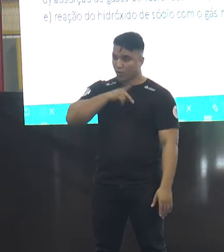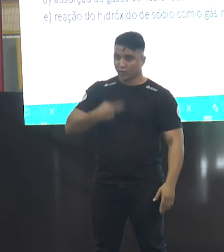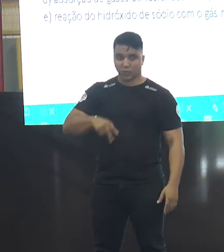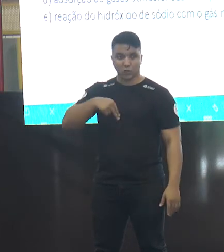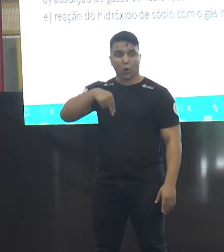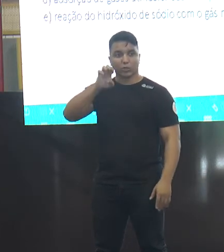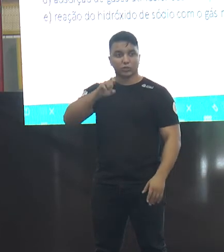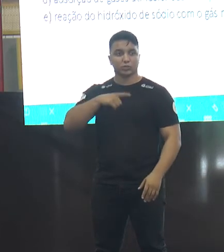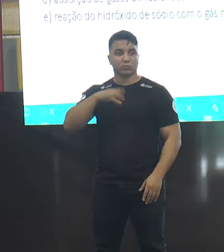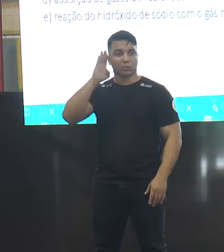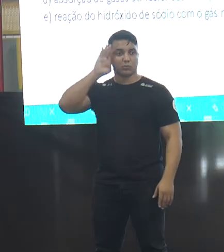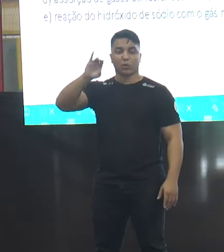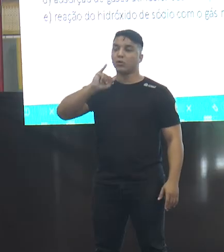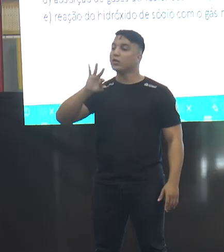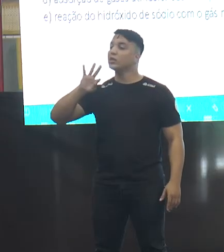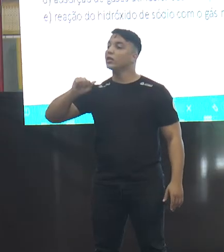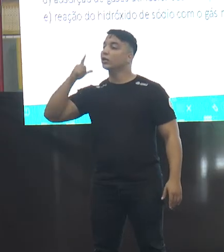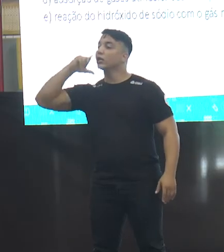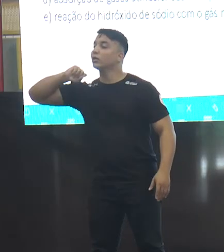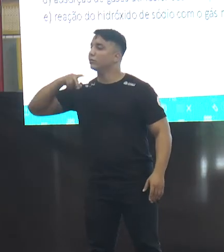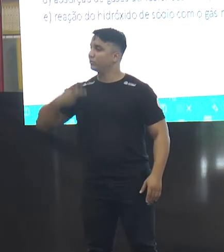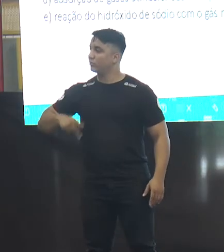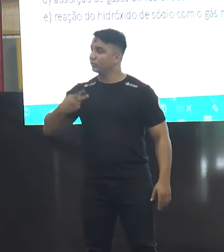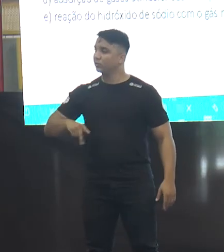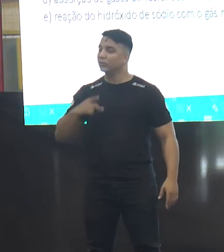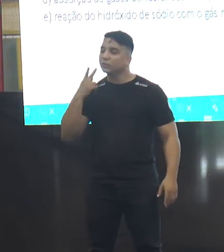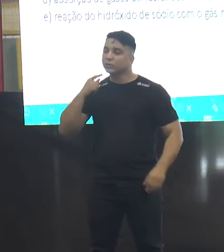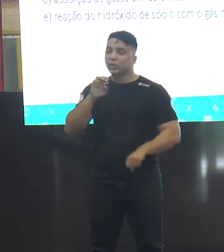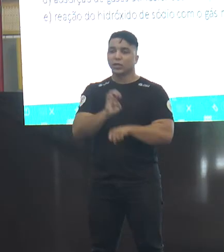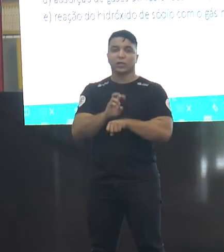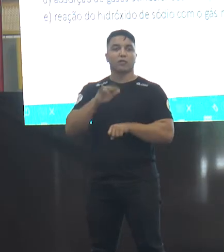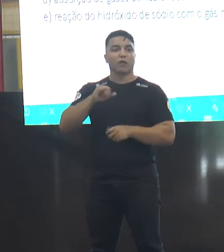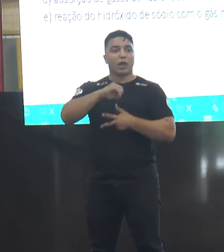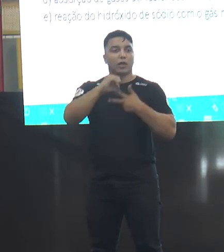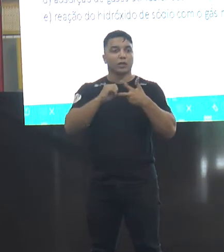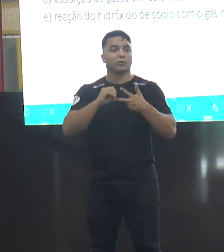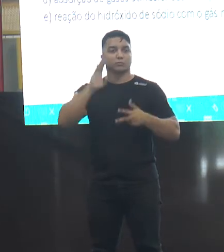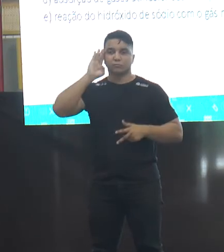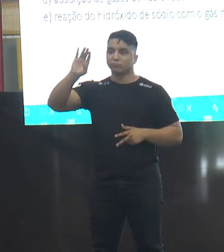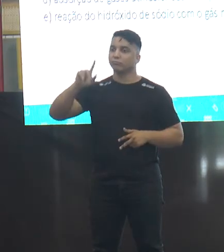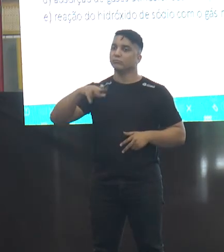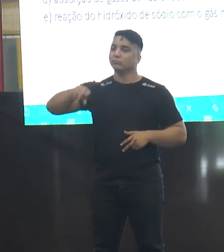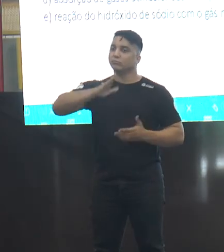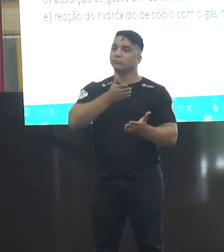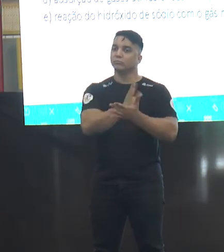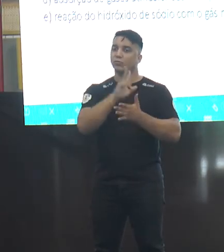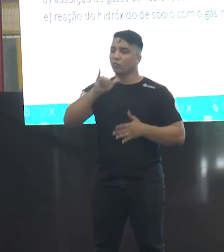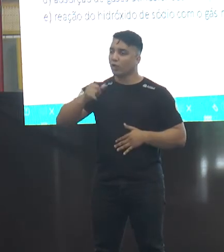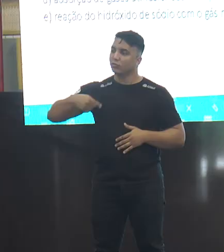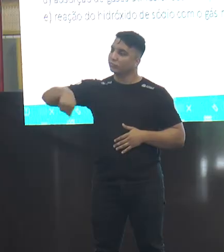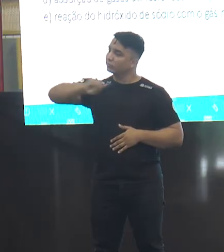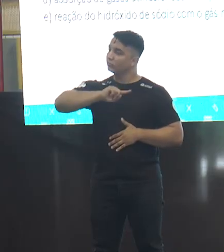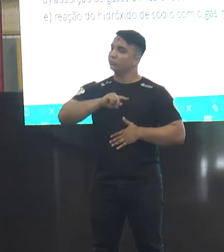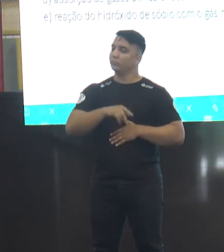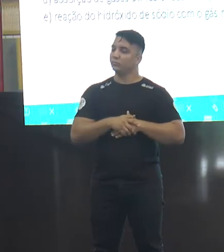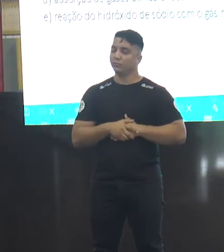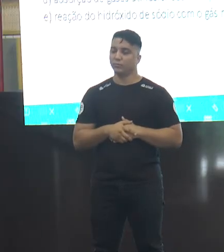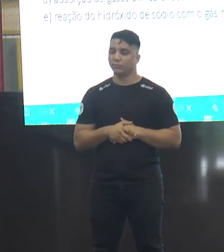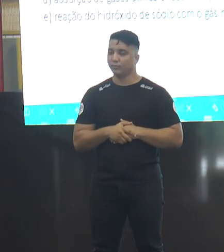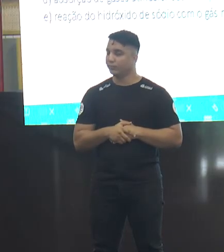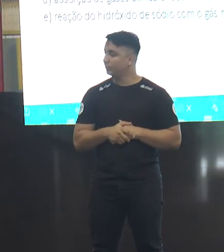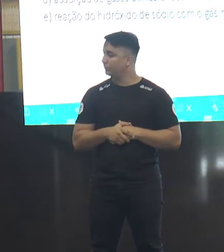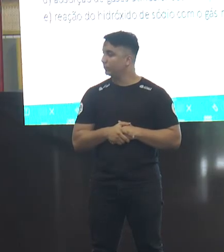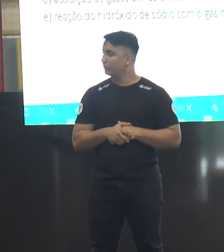mas quem arrebenta no ITA? A gente. Quem vai arrebentar no Enem? A gente.